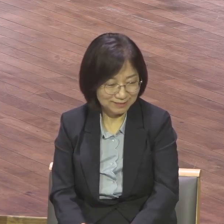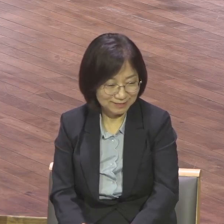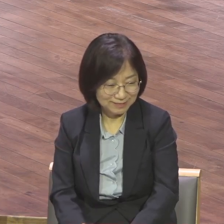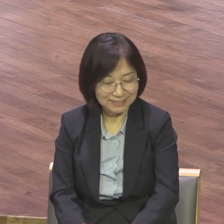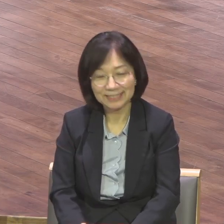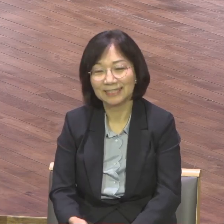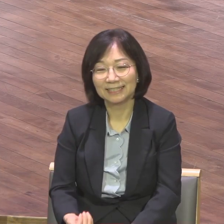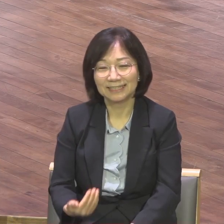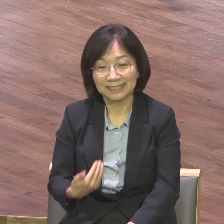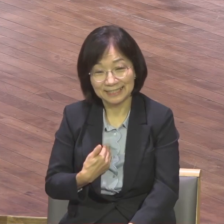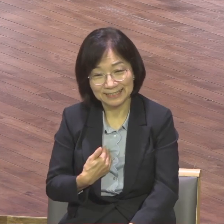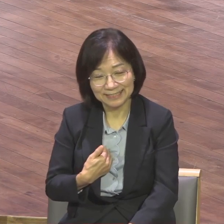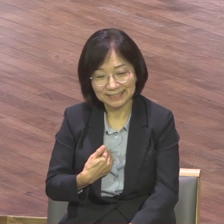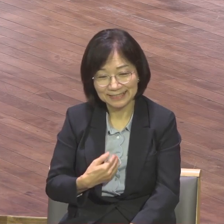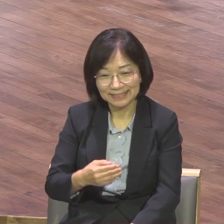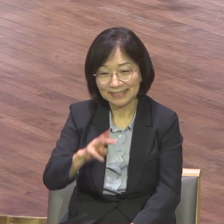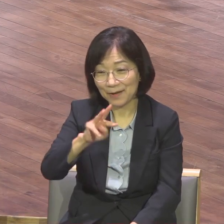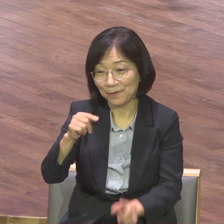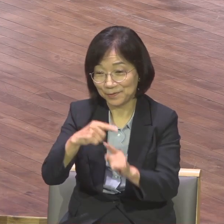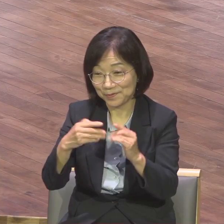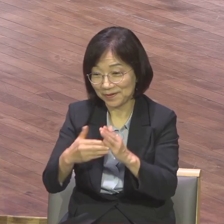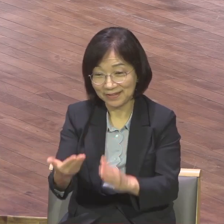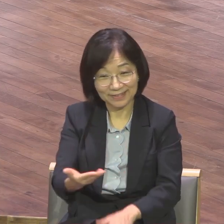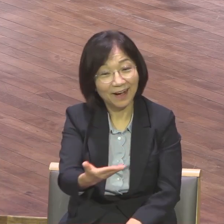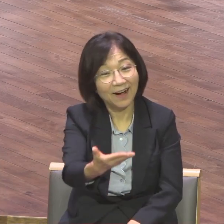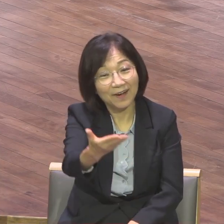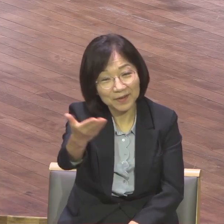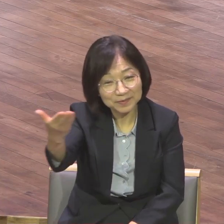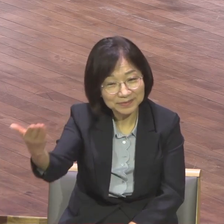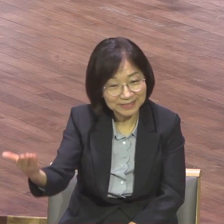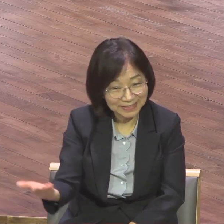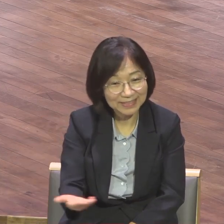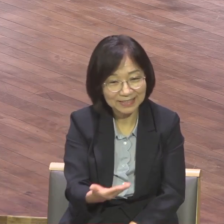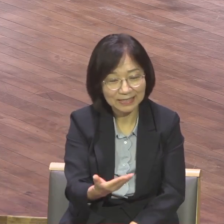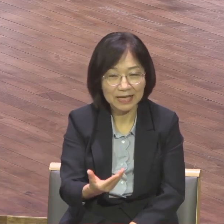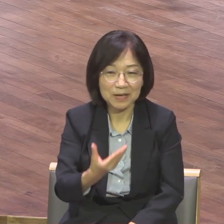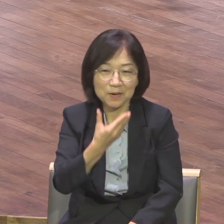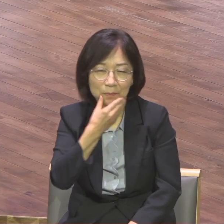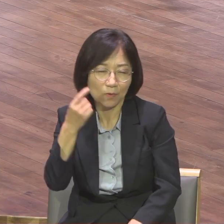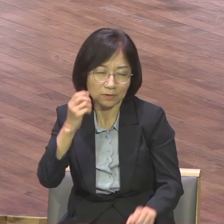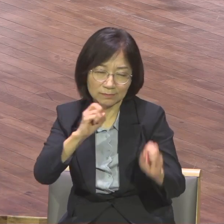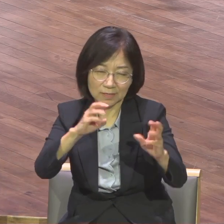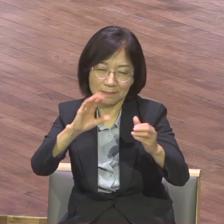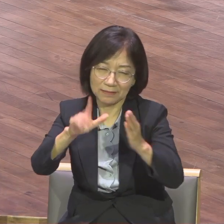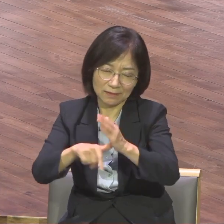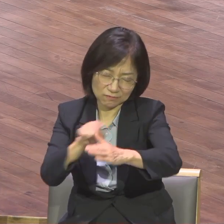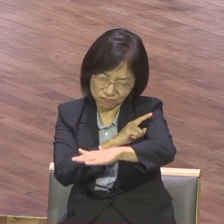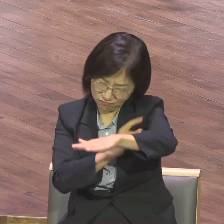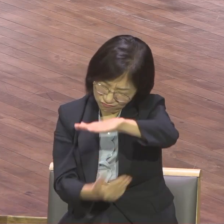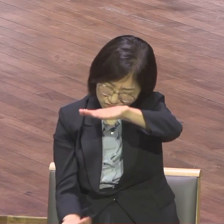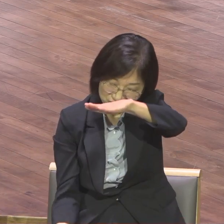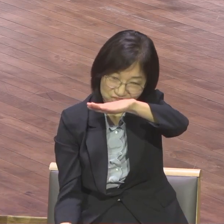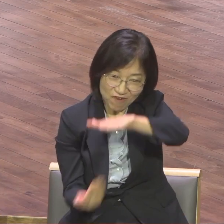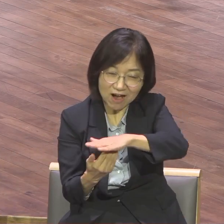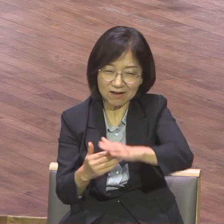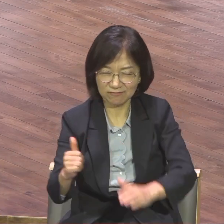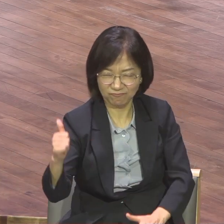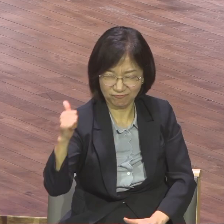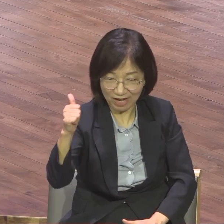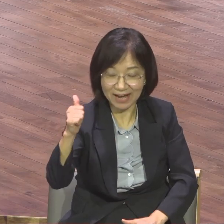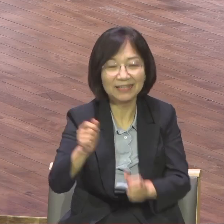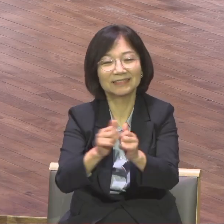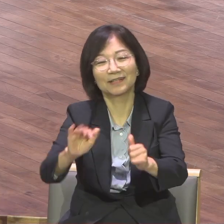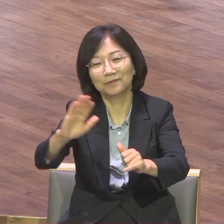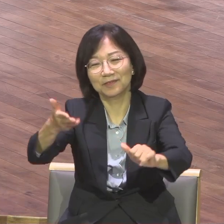저는 우리 영계 모든 성도들의 삶이 복음 전파에 끝내준 삶 사시기 바랍니다. 끝내준